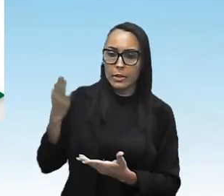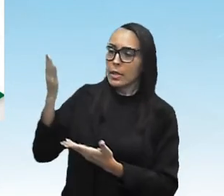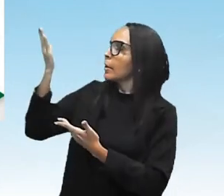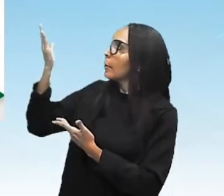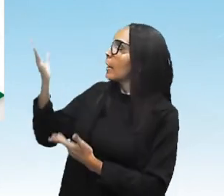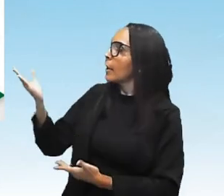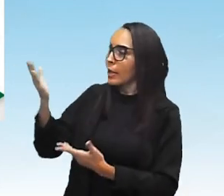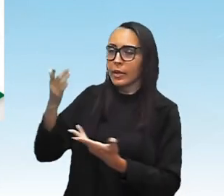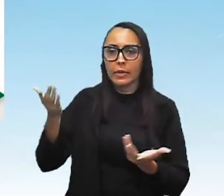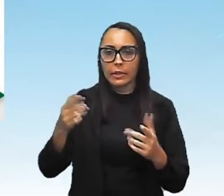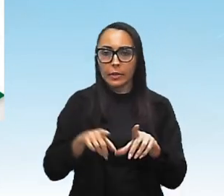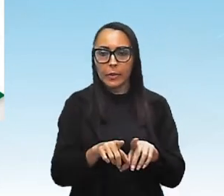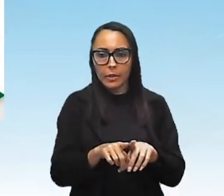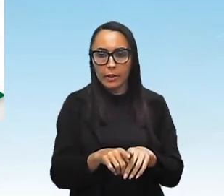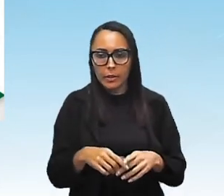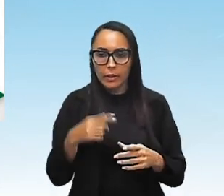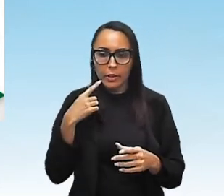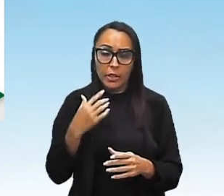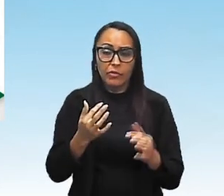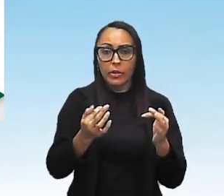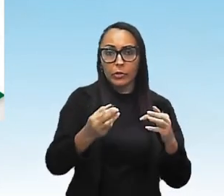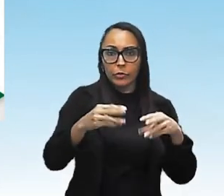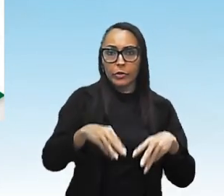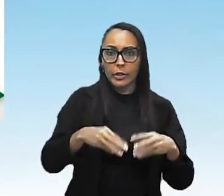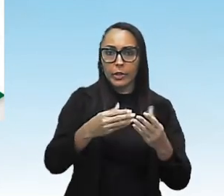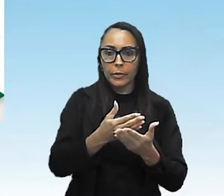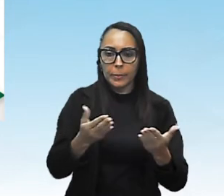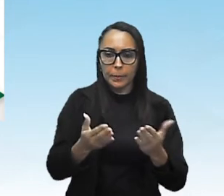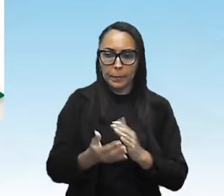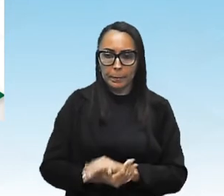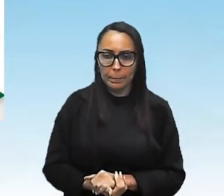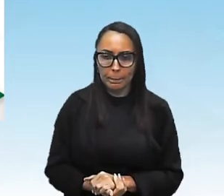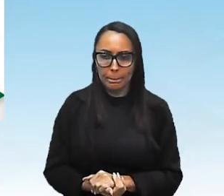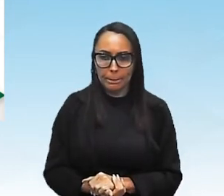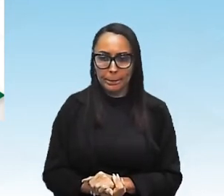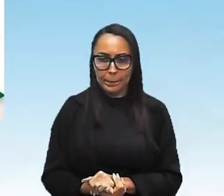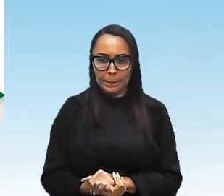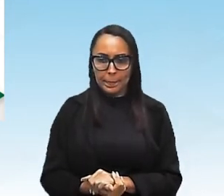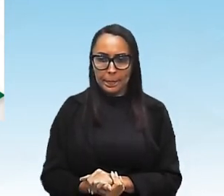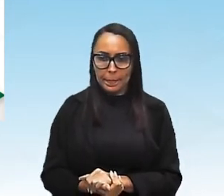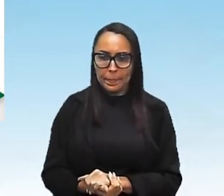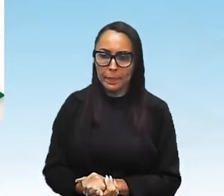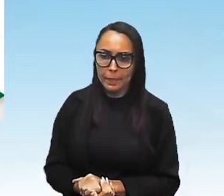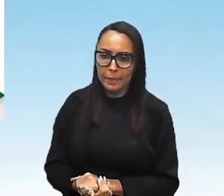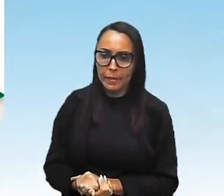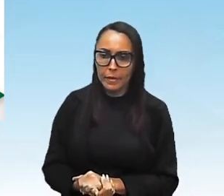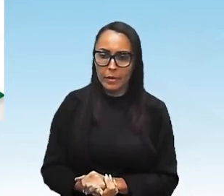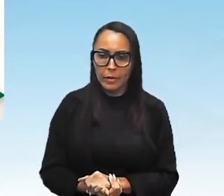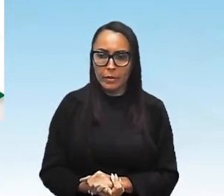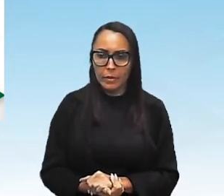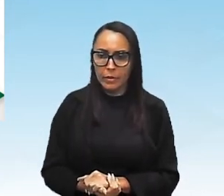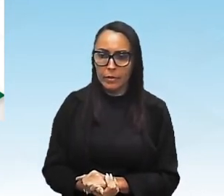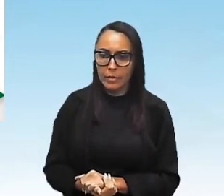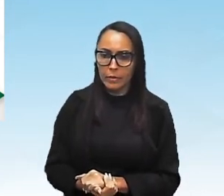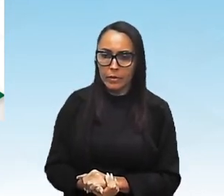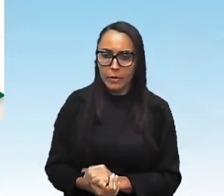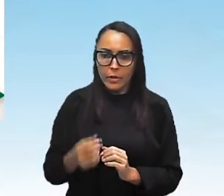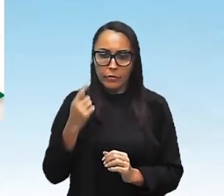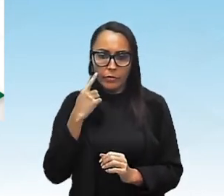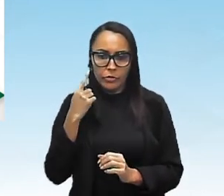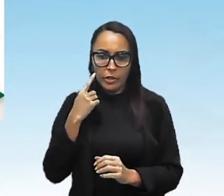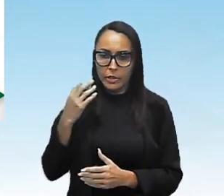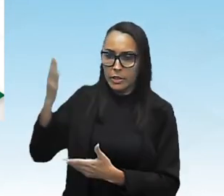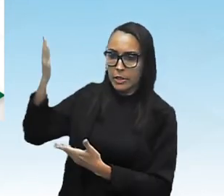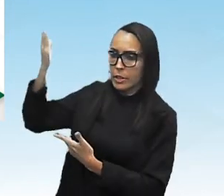afixo que vem no final, sufixo. Esquizofrênico, veja esse ico, é